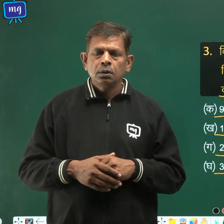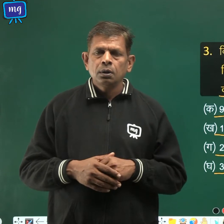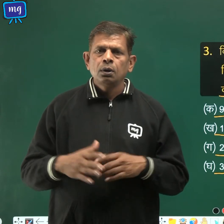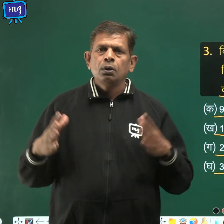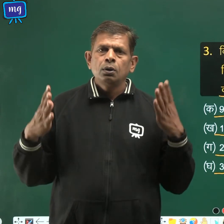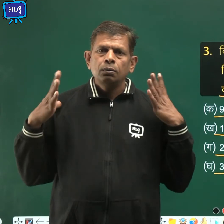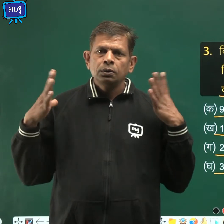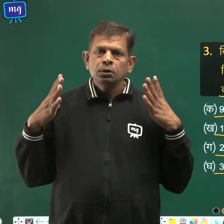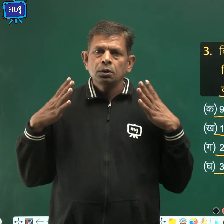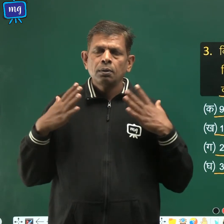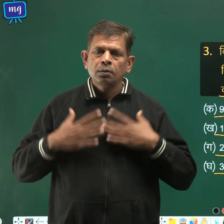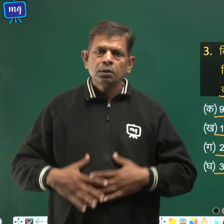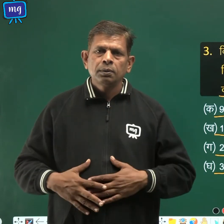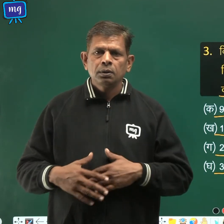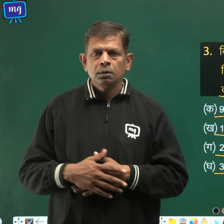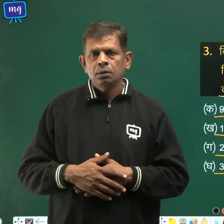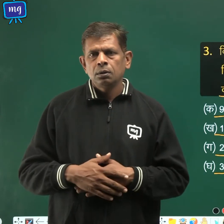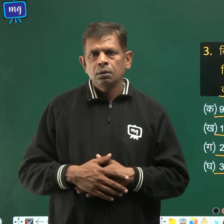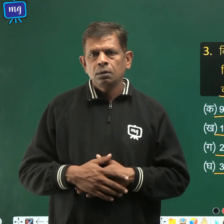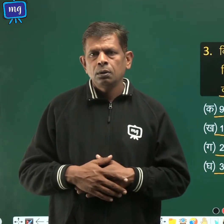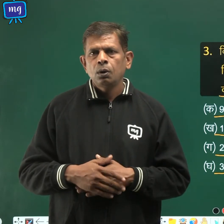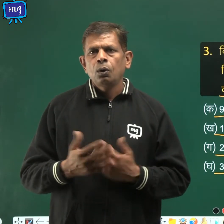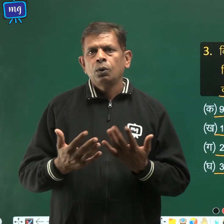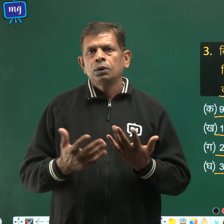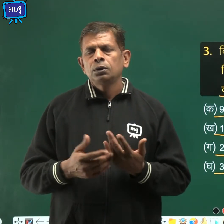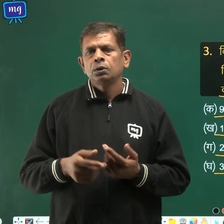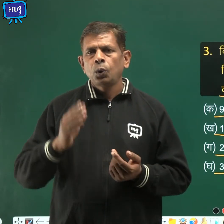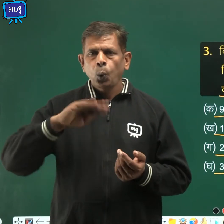विश्राम अवस्था में औसत श्वसन दर